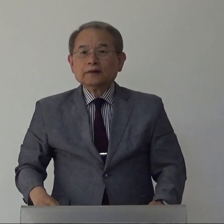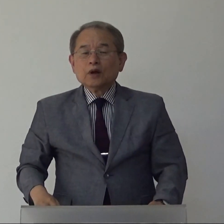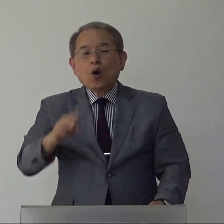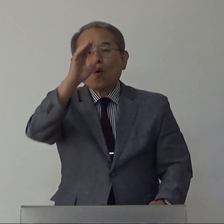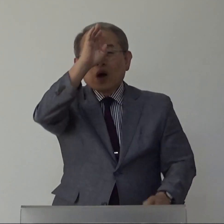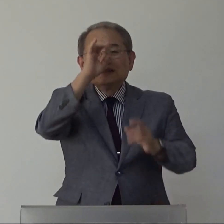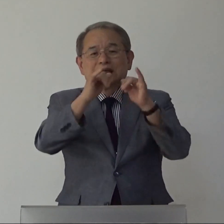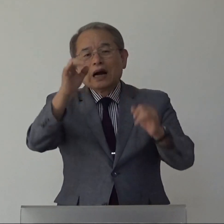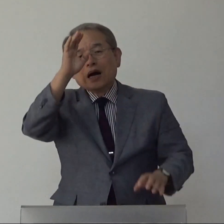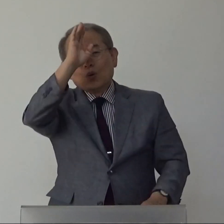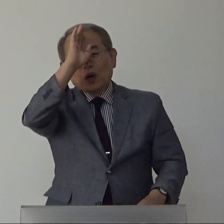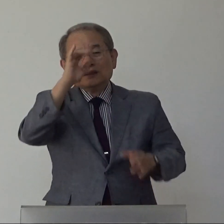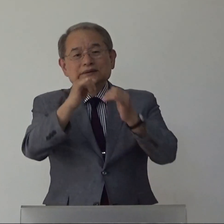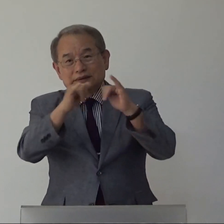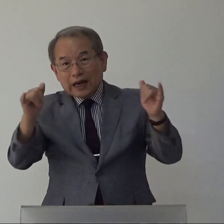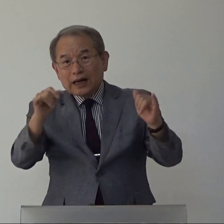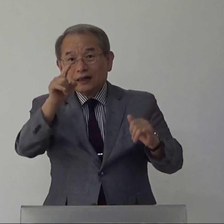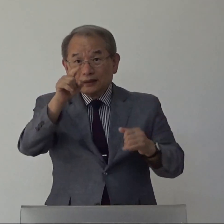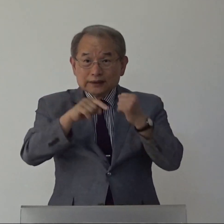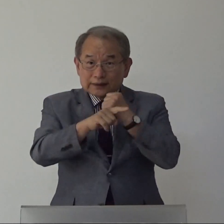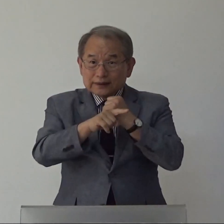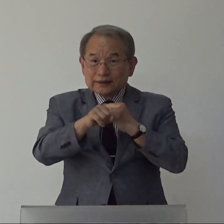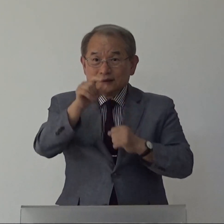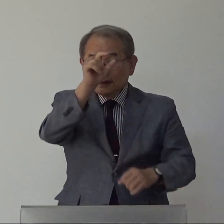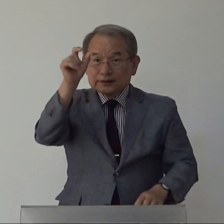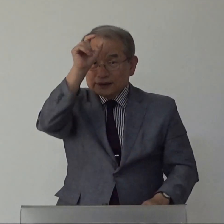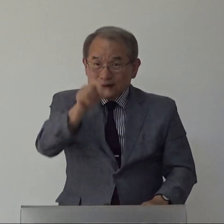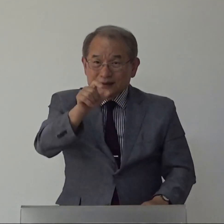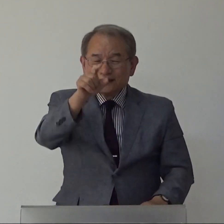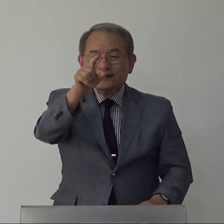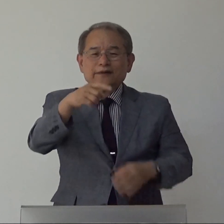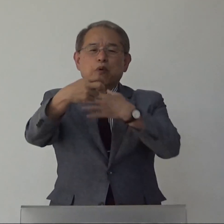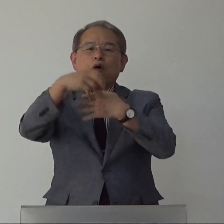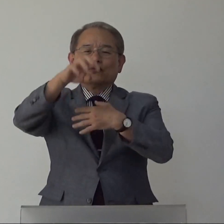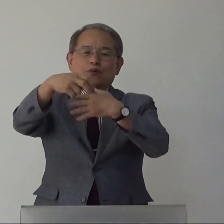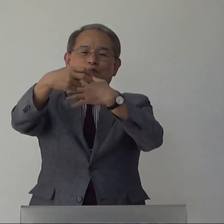사거리를 표시하기도 합니다. 또 환자의 입장에서는